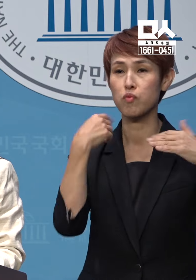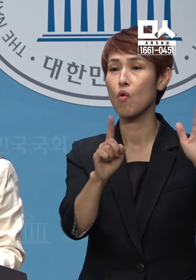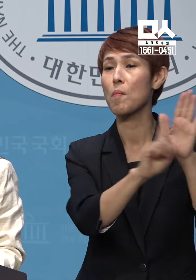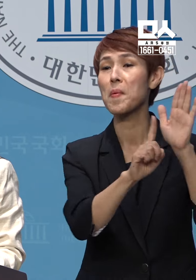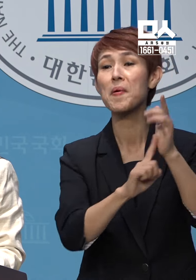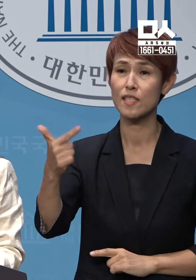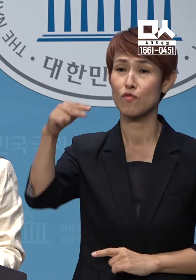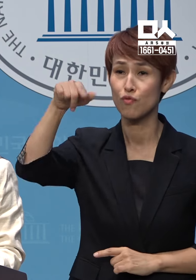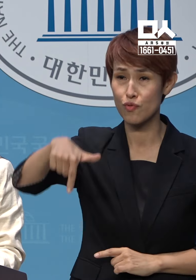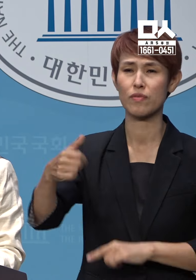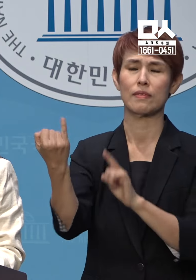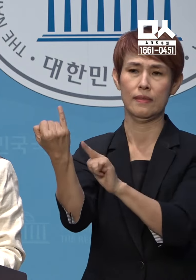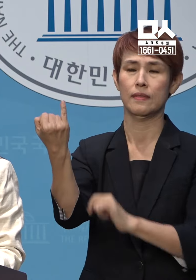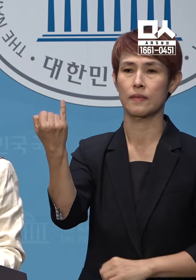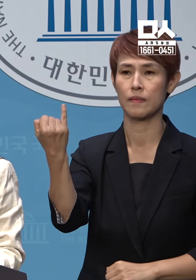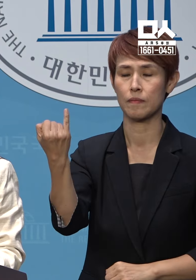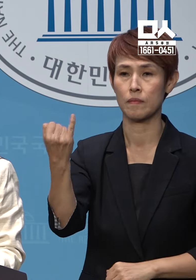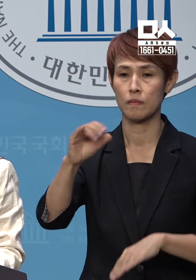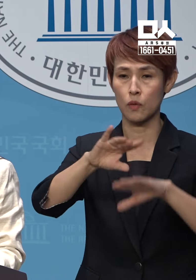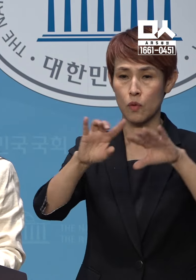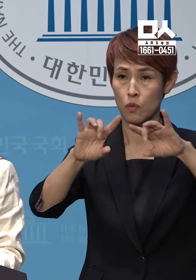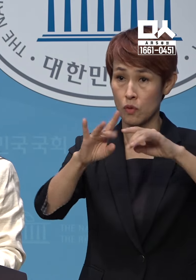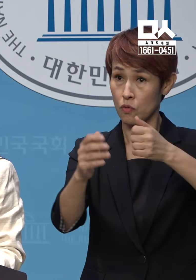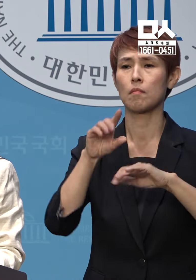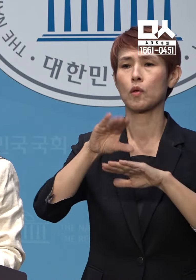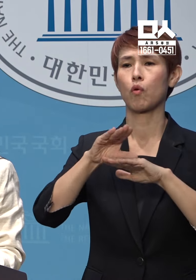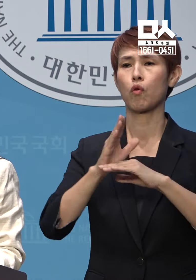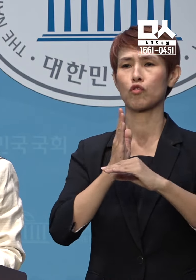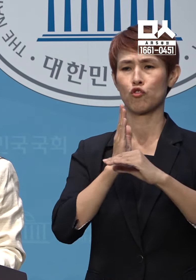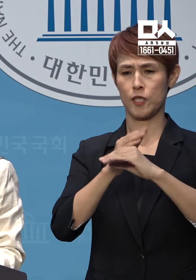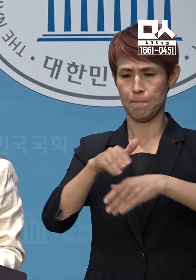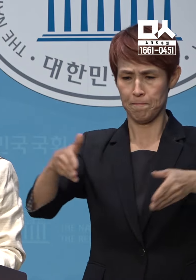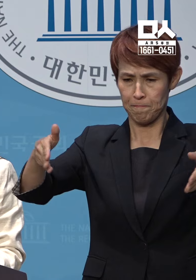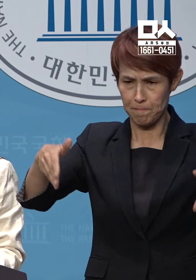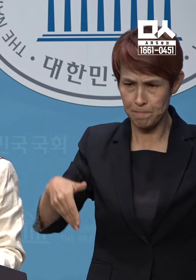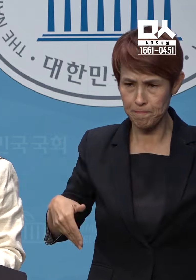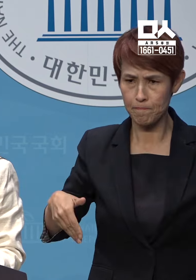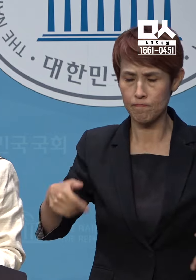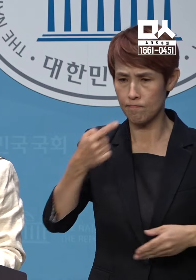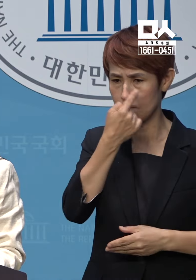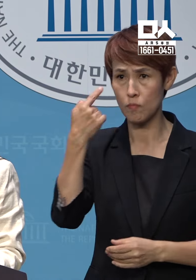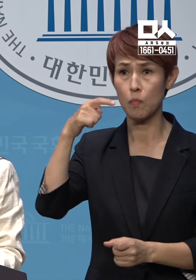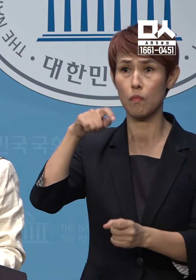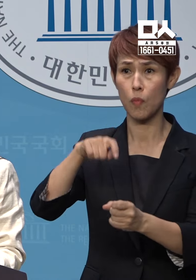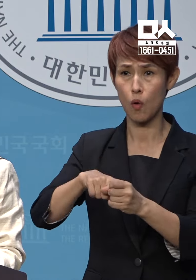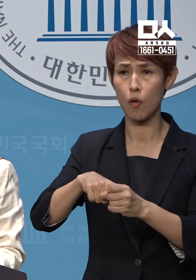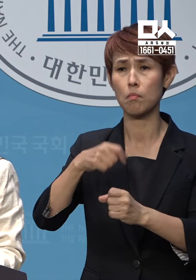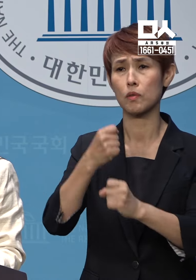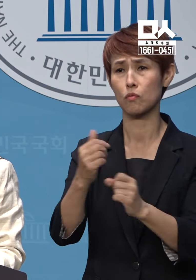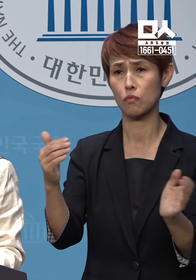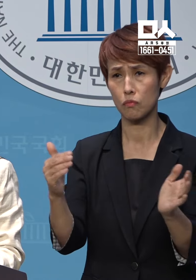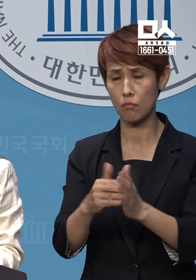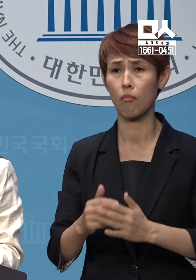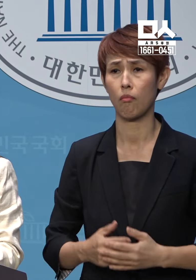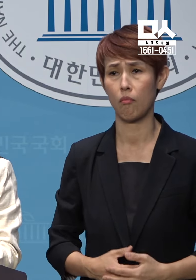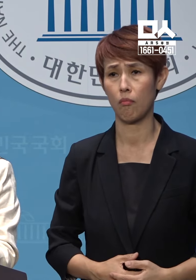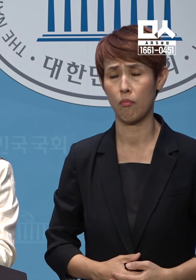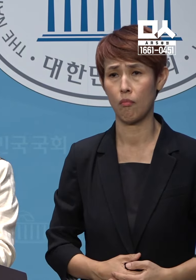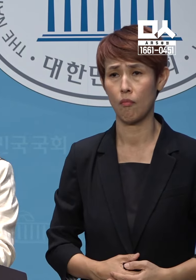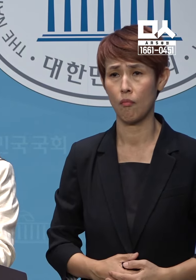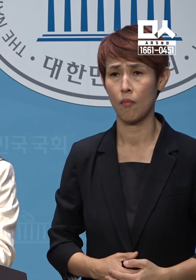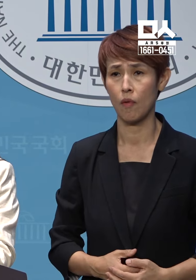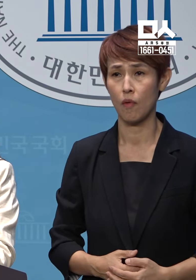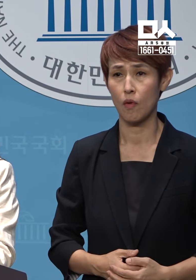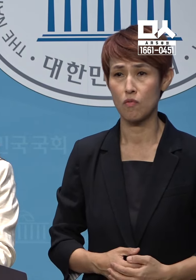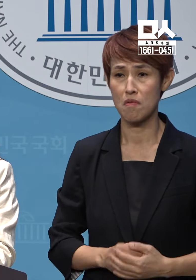장본인입니다 방송통신 위원회인 방송의 중립성을 보장하기 위해 탄생했습니다 누구